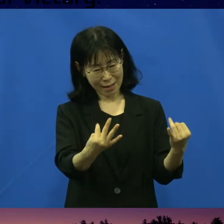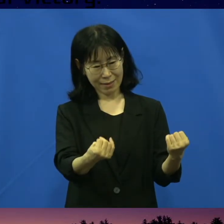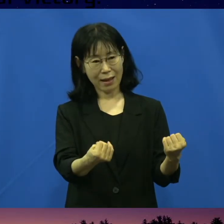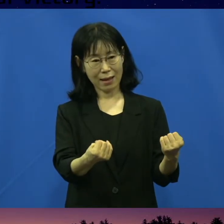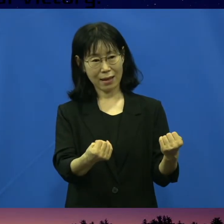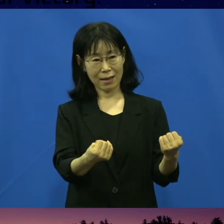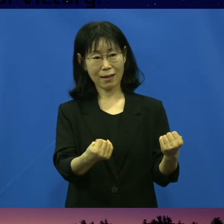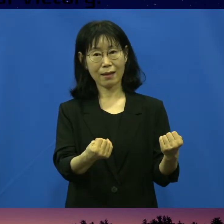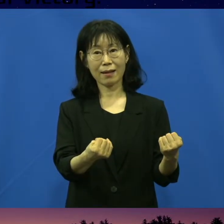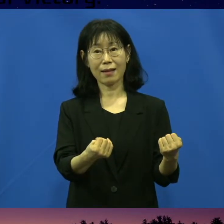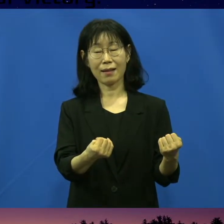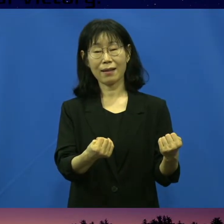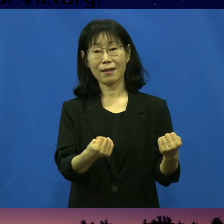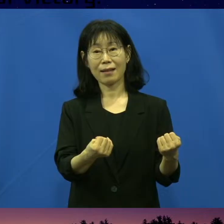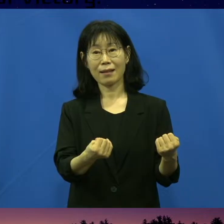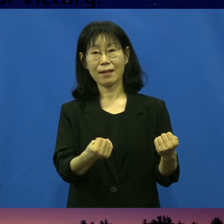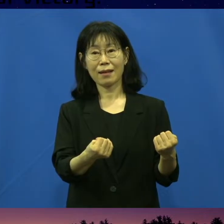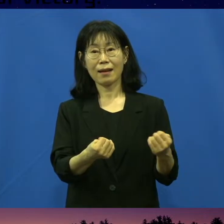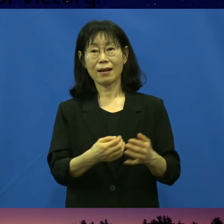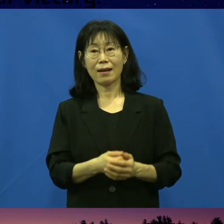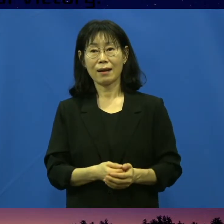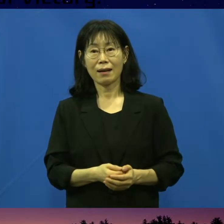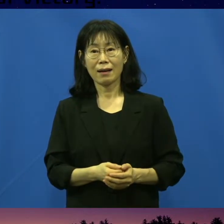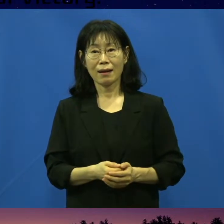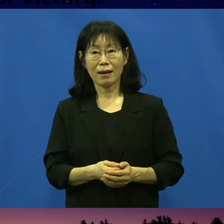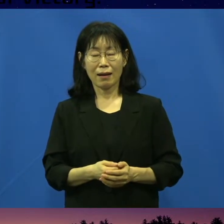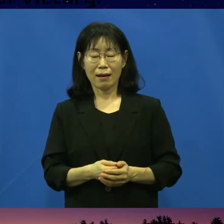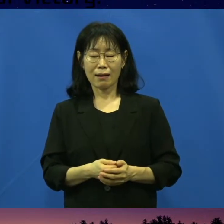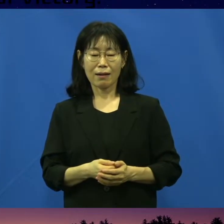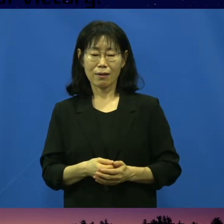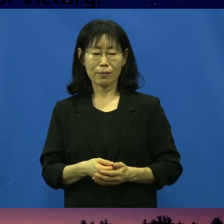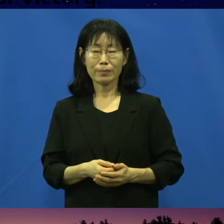살아가요. 그 결함이 내 삶을 불행하게 하는.